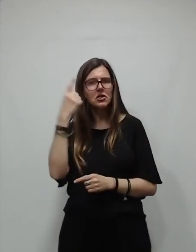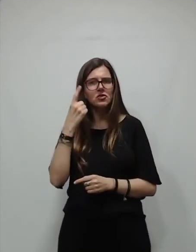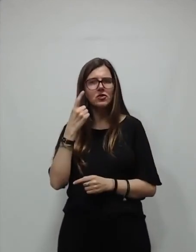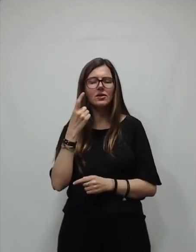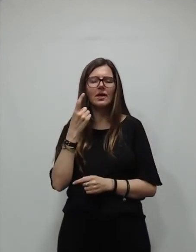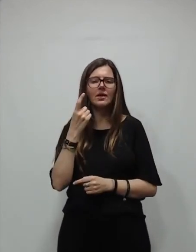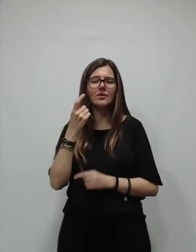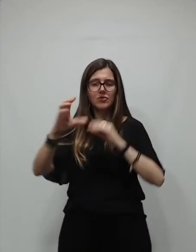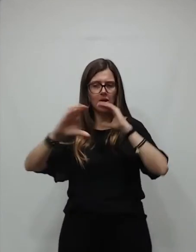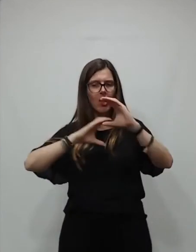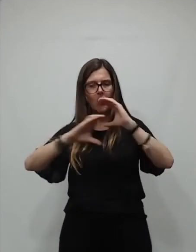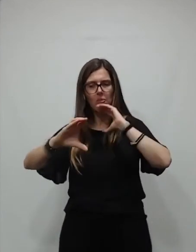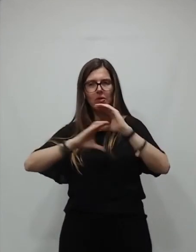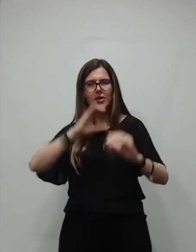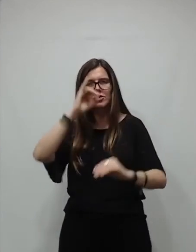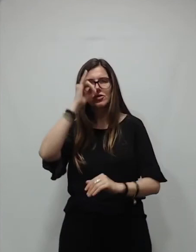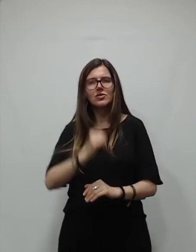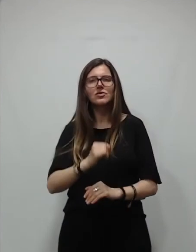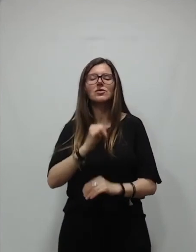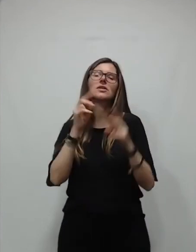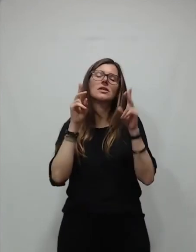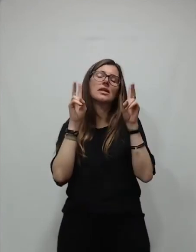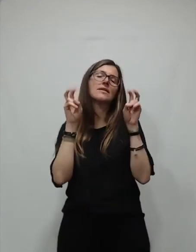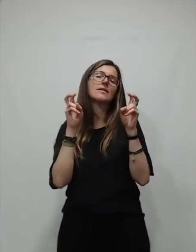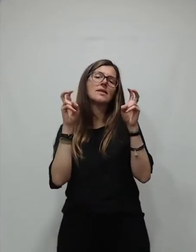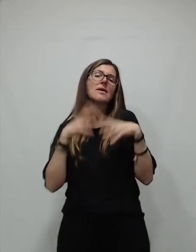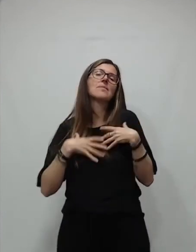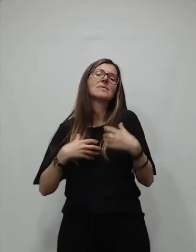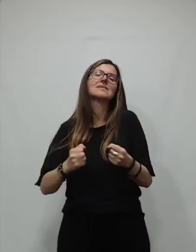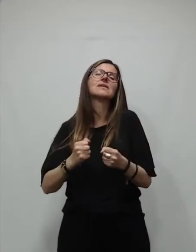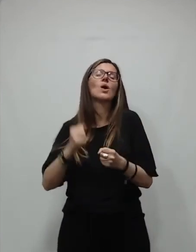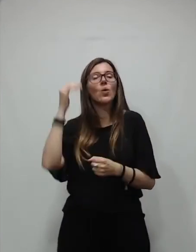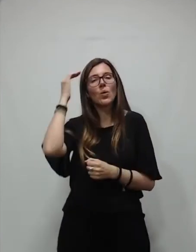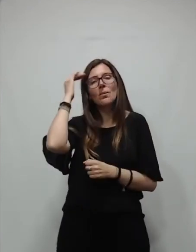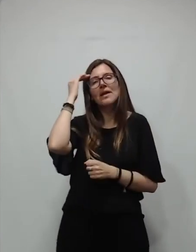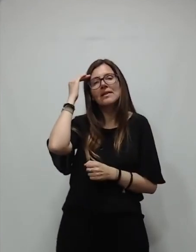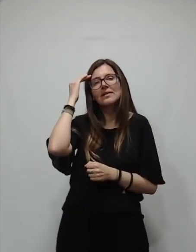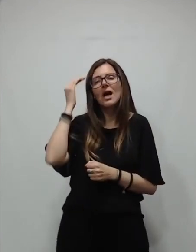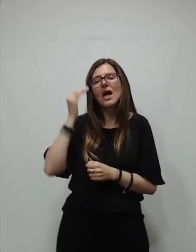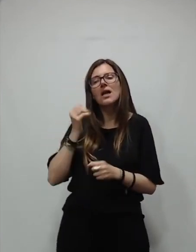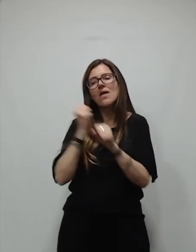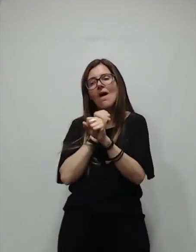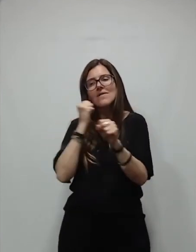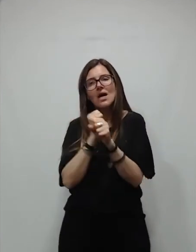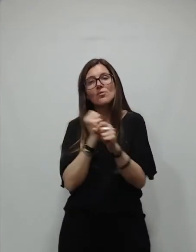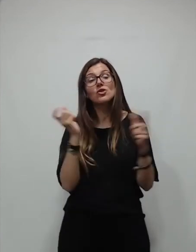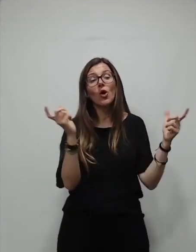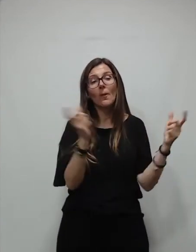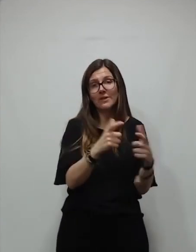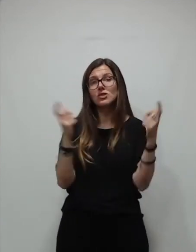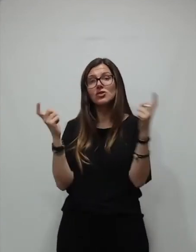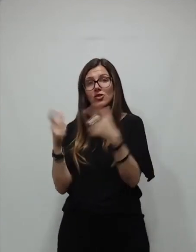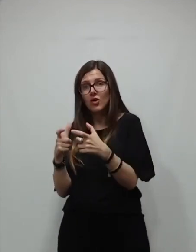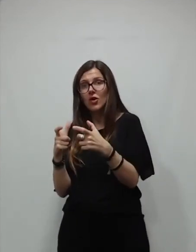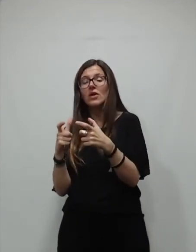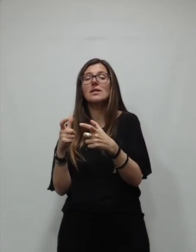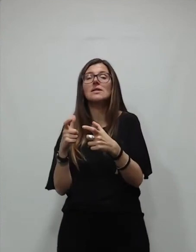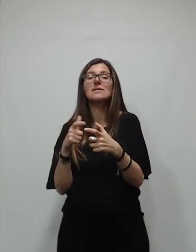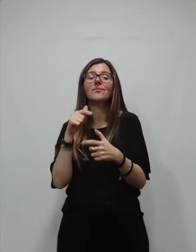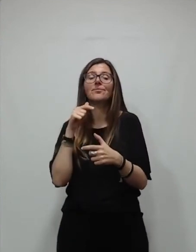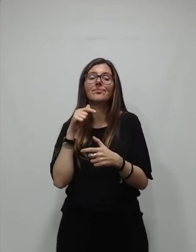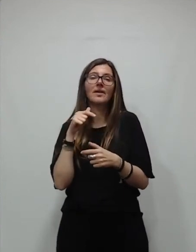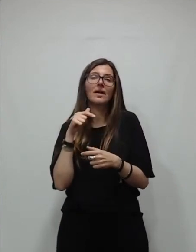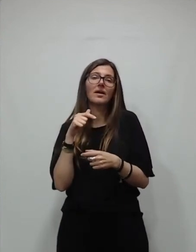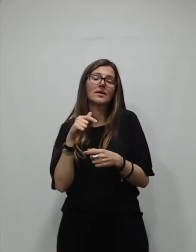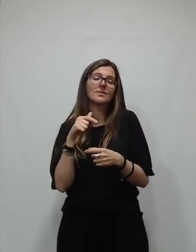comunicación, pero también lo que es el aspecto de la salud mental. Y trabajamos en las comisiones, tenemos la salud mental integral, donde tenemos